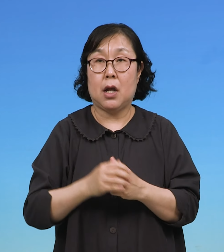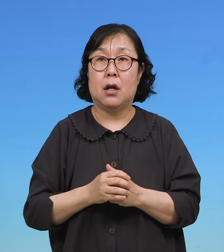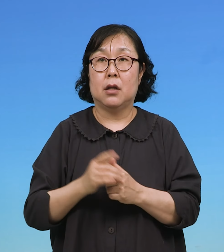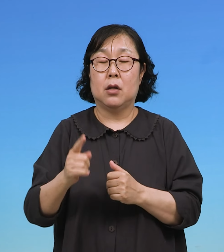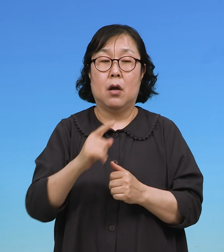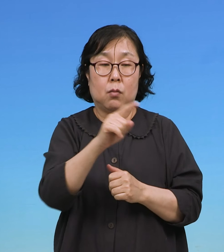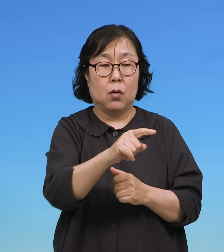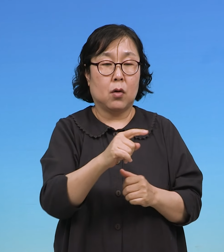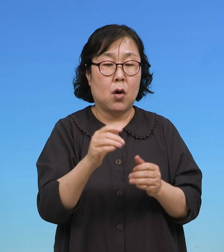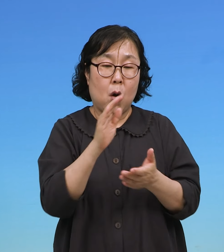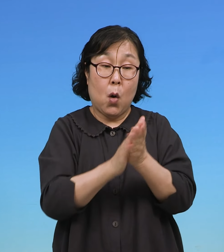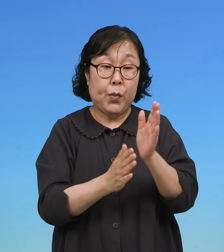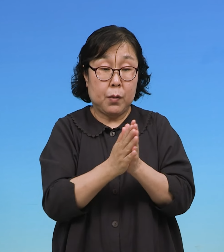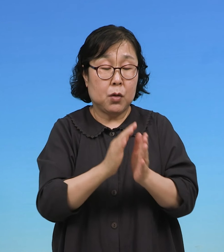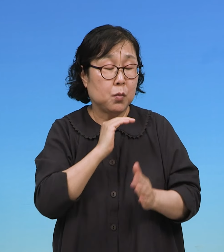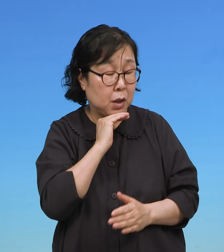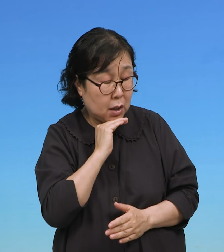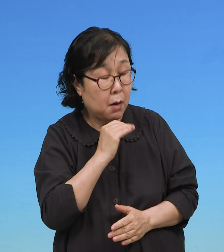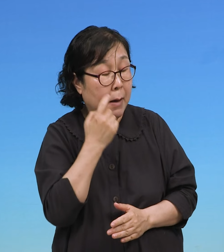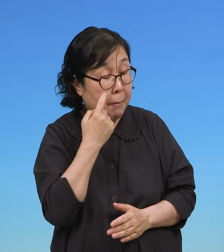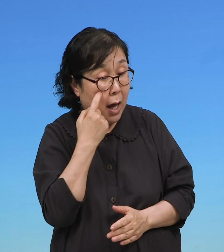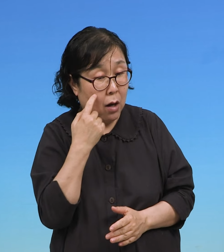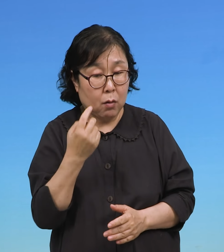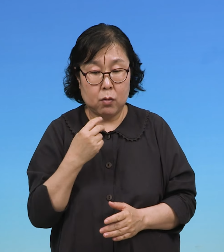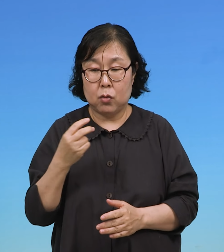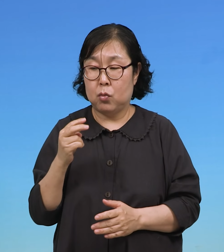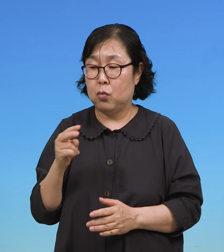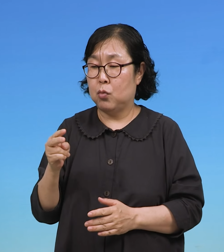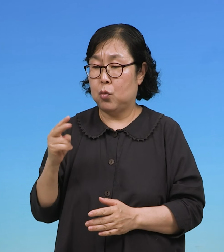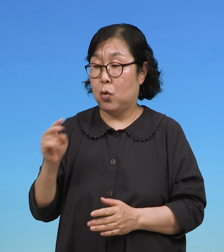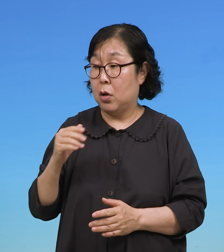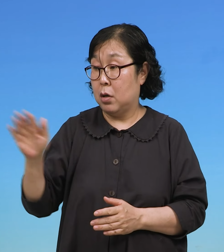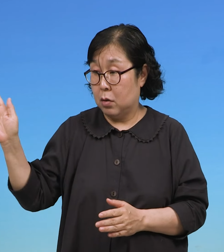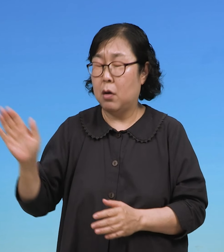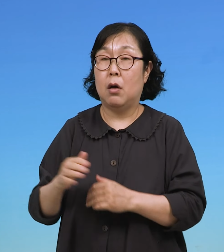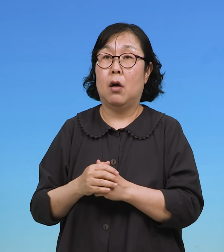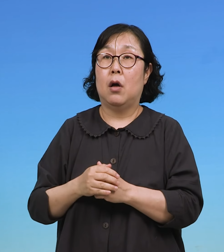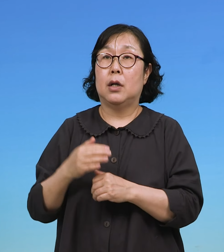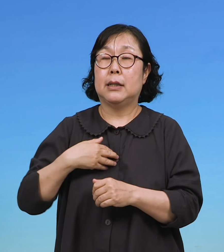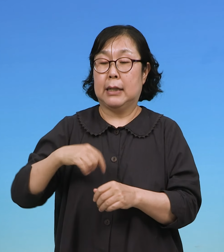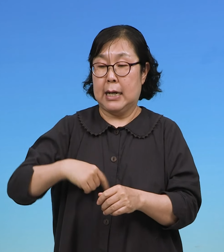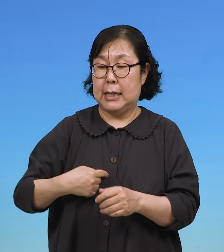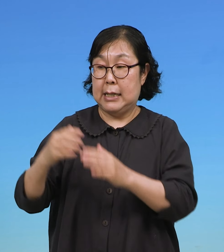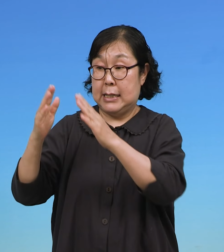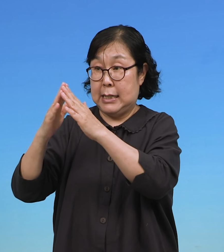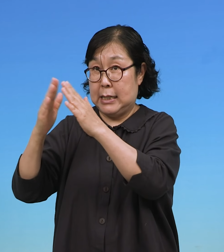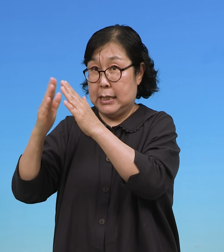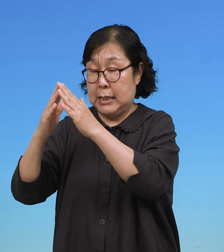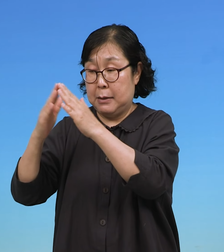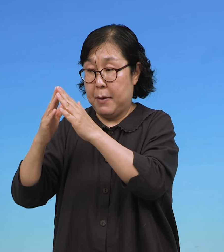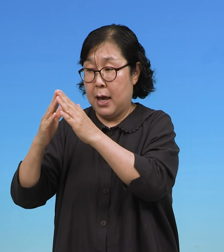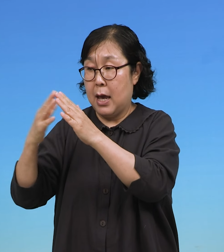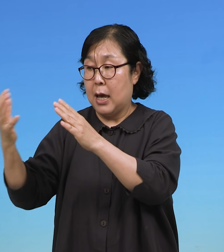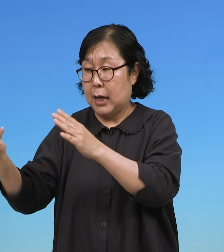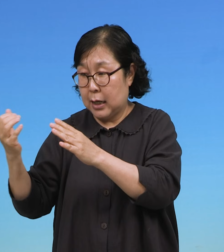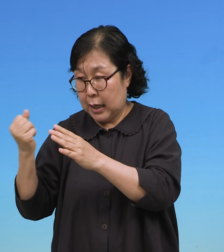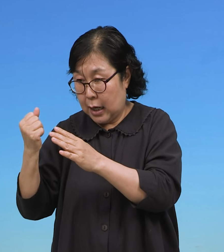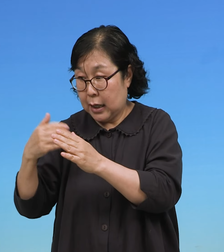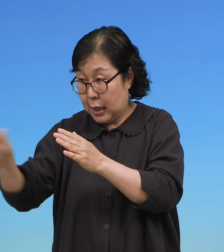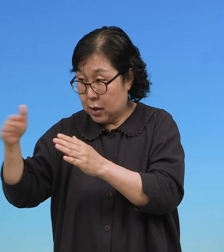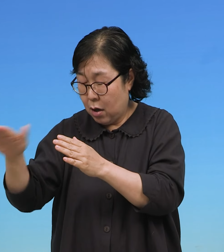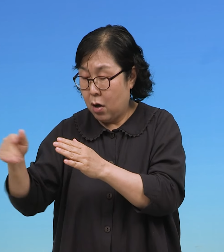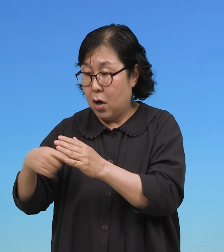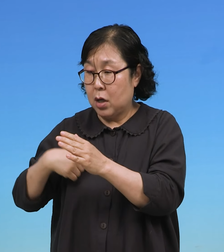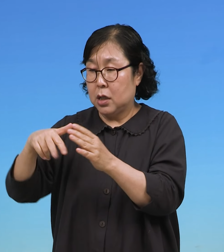한참을 금방 안 왔습니다. 회사 출근하던 사람이 반대길로 가가지고 자기 집에 가가지고 점프 케이블을 갖고